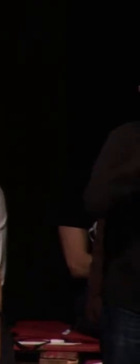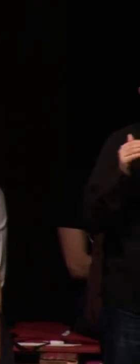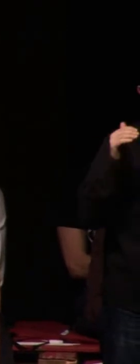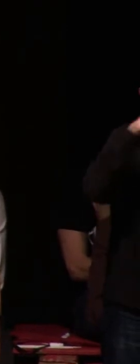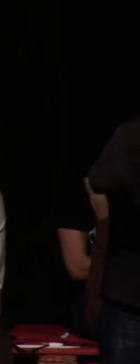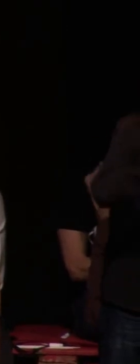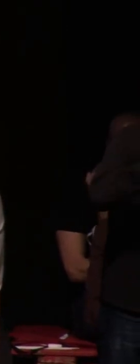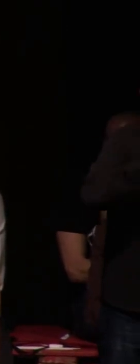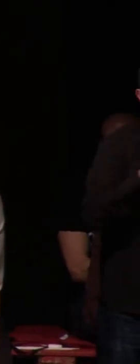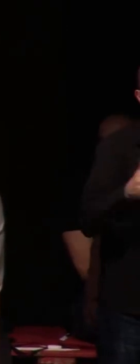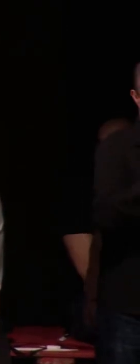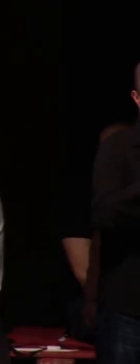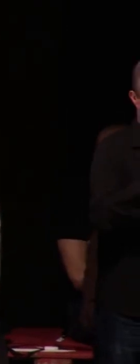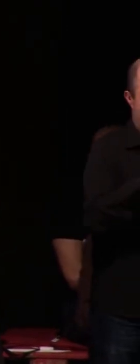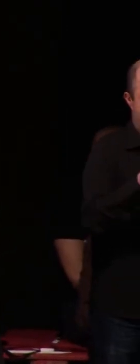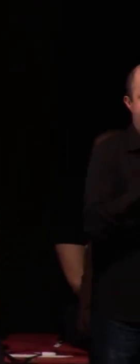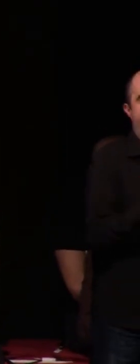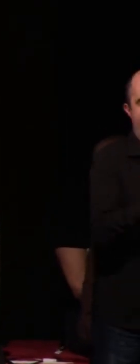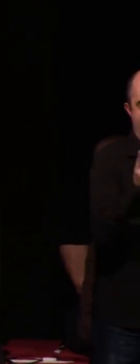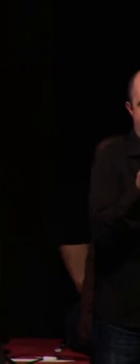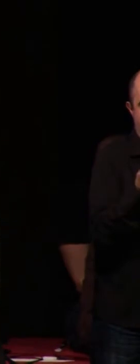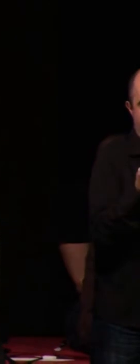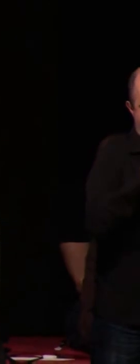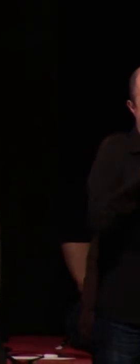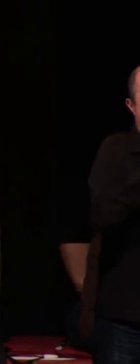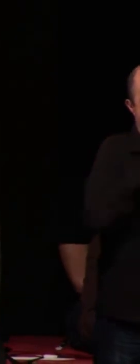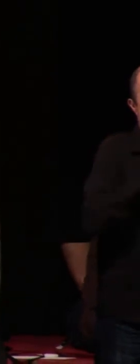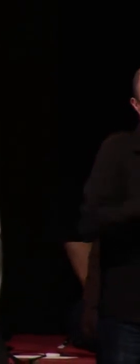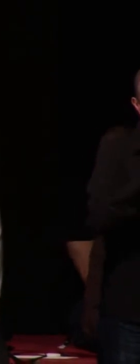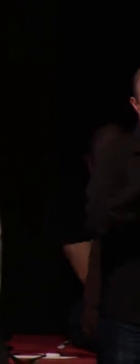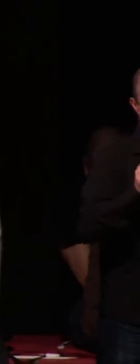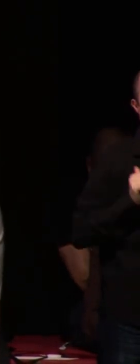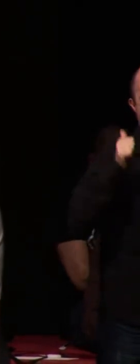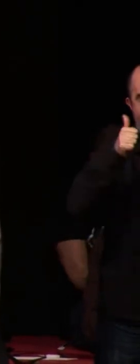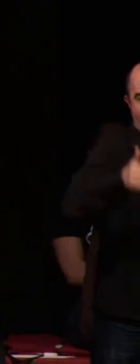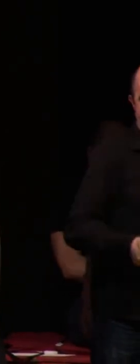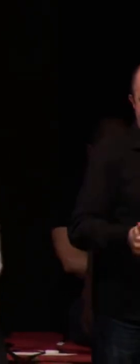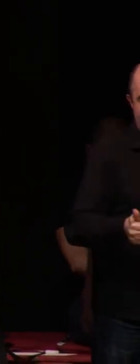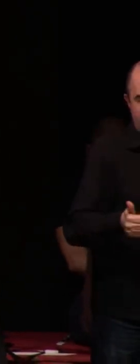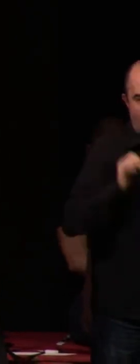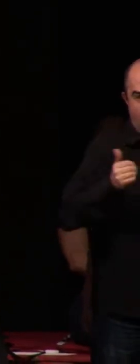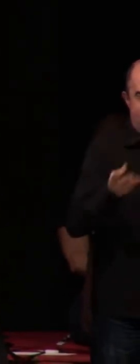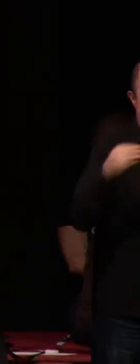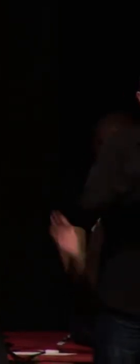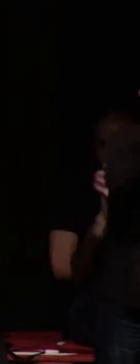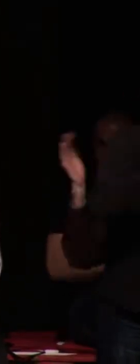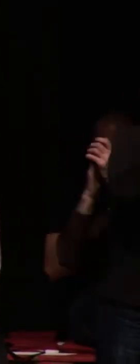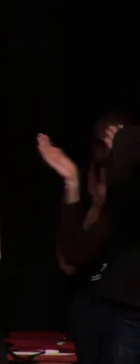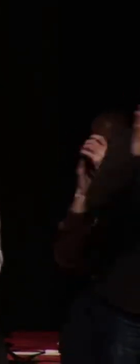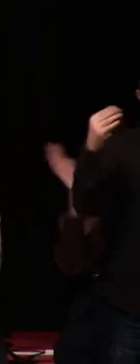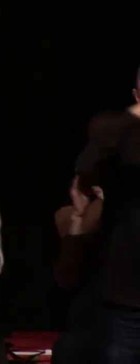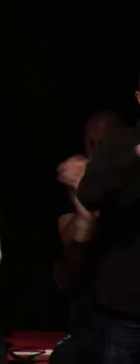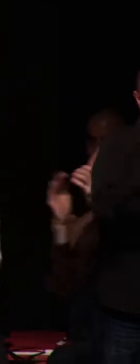En el camí cap a la independència, la pluralitat i la riquesa de la nostra societat no hi cap en cap llista única. I la